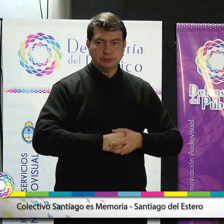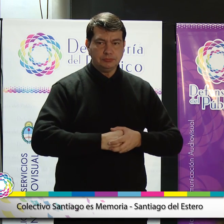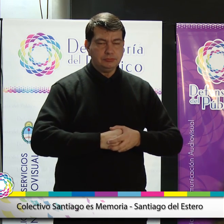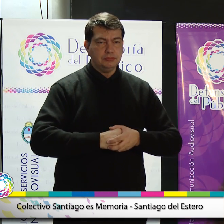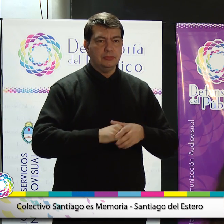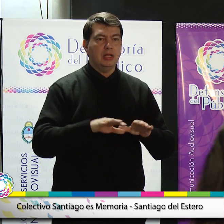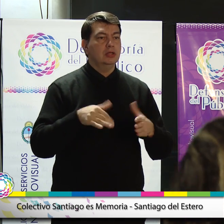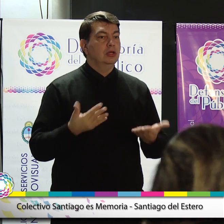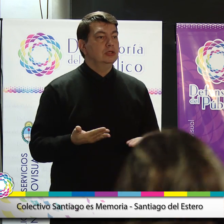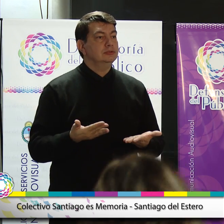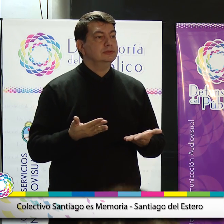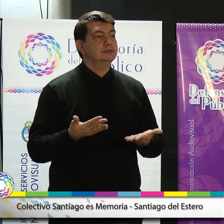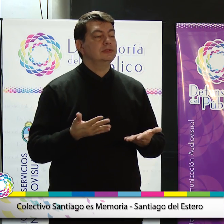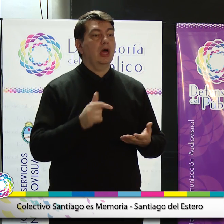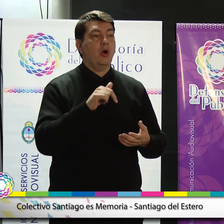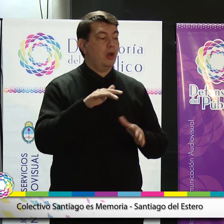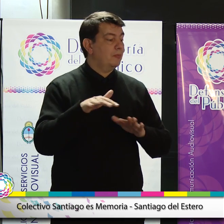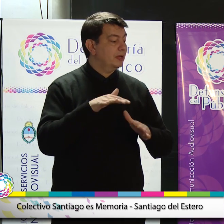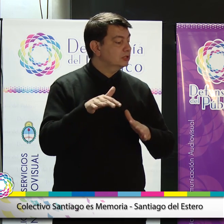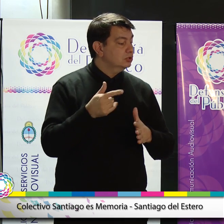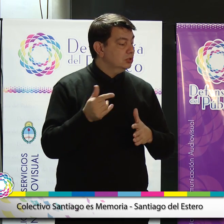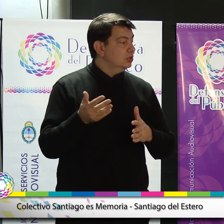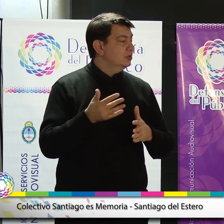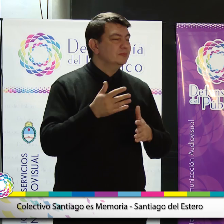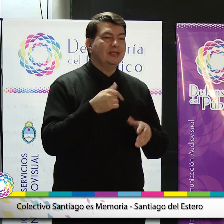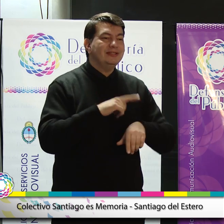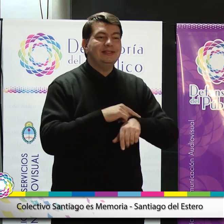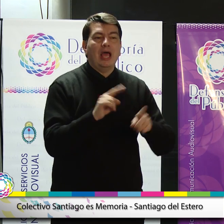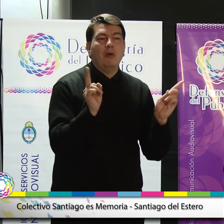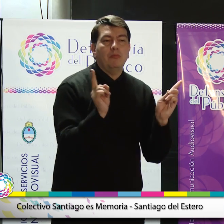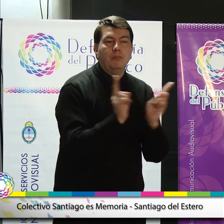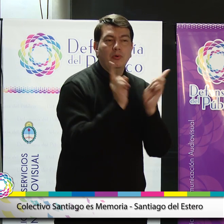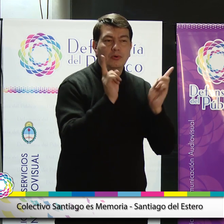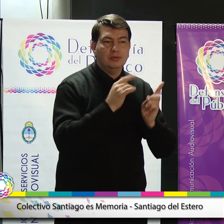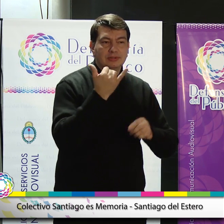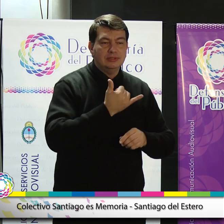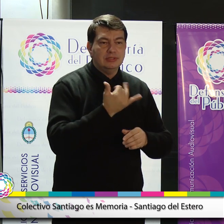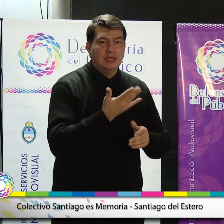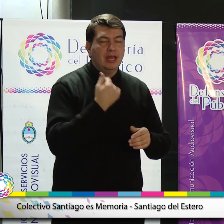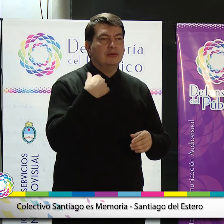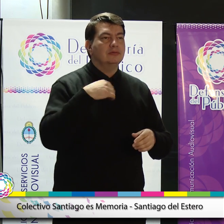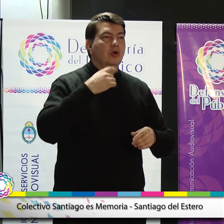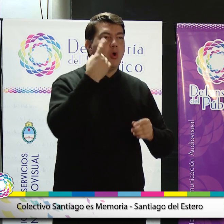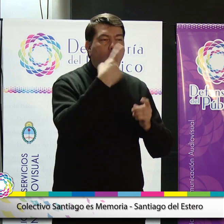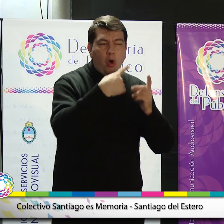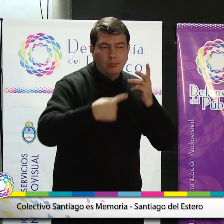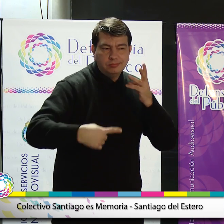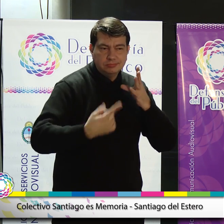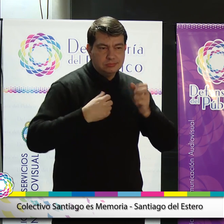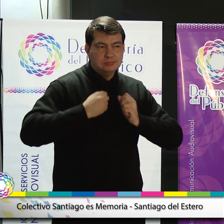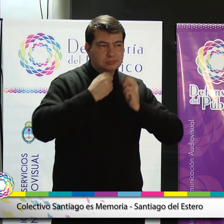principalmente trayendo a algunas con el poco tiempo que tenemos consignas que consignas que vamos a